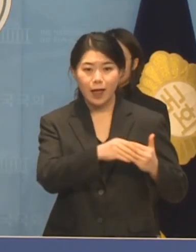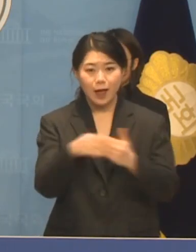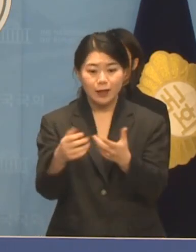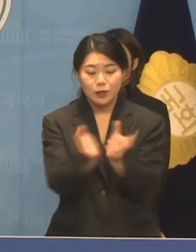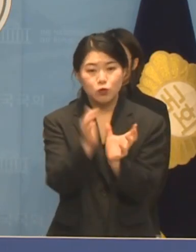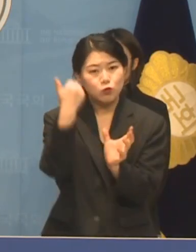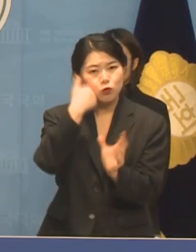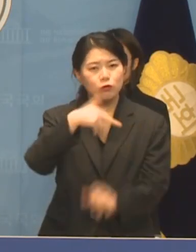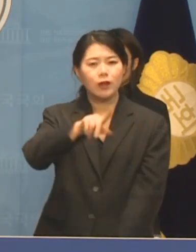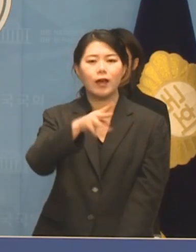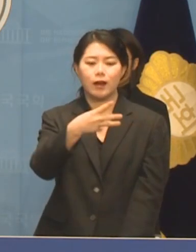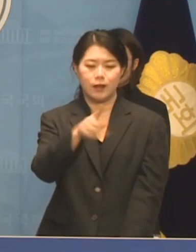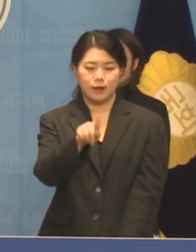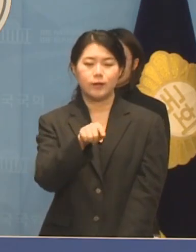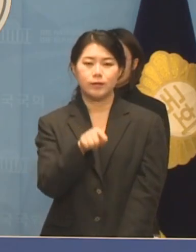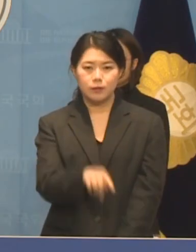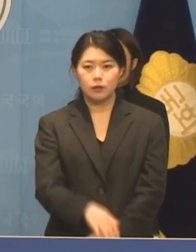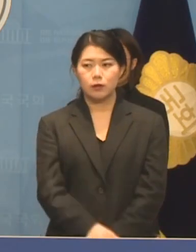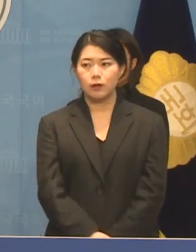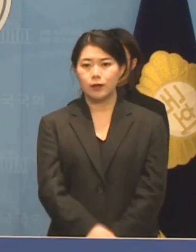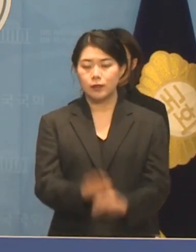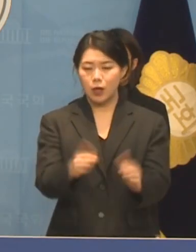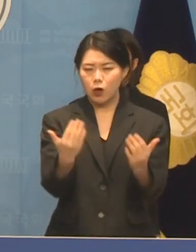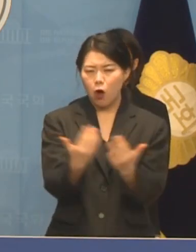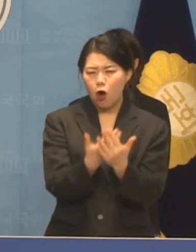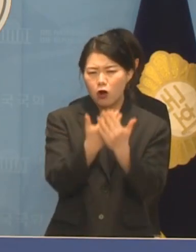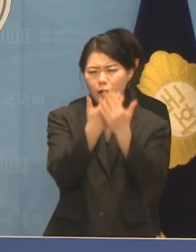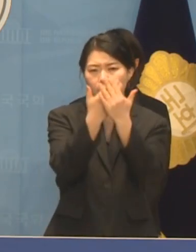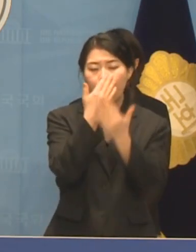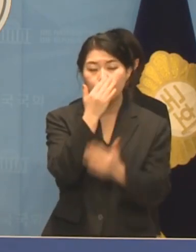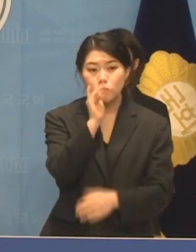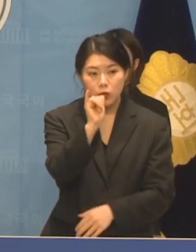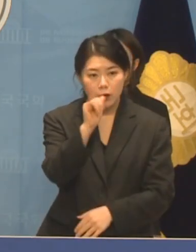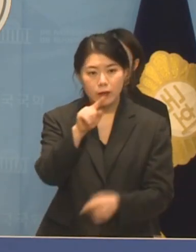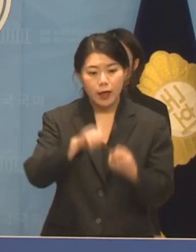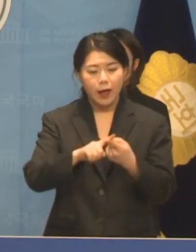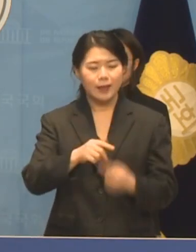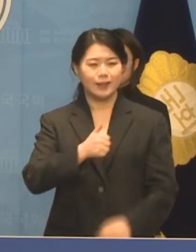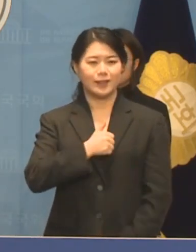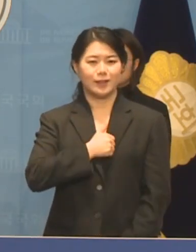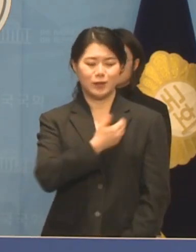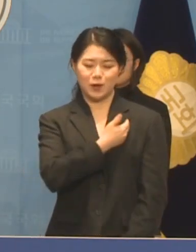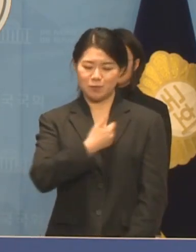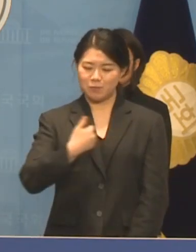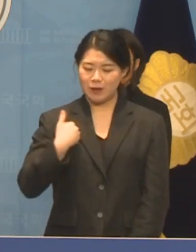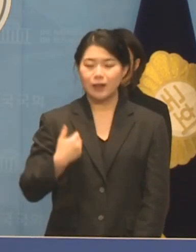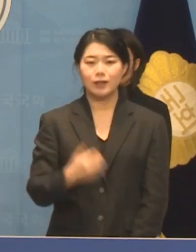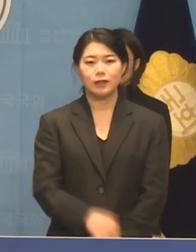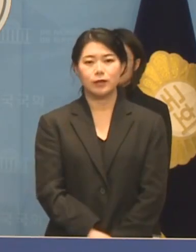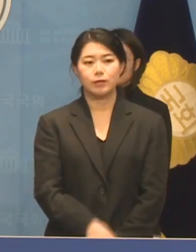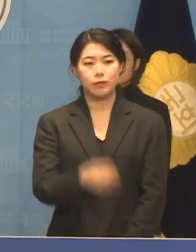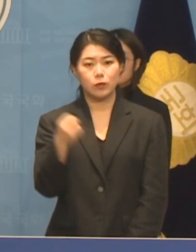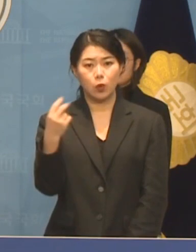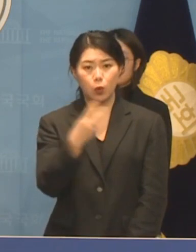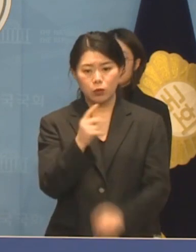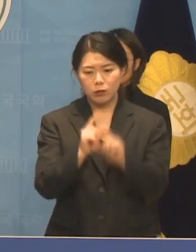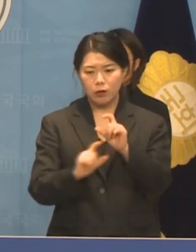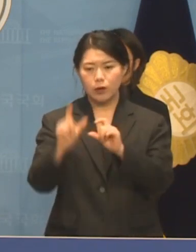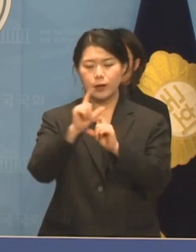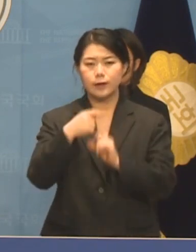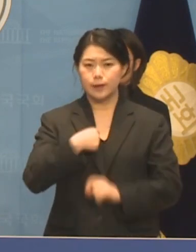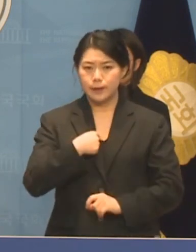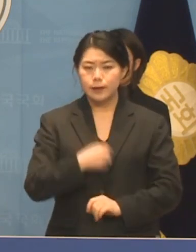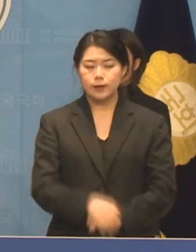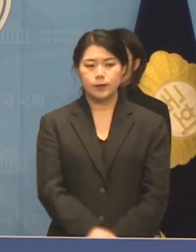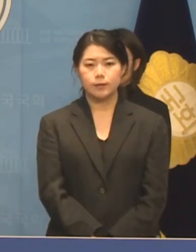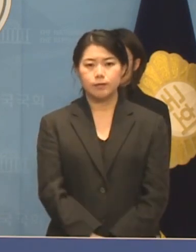카라가 이렇게까지 성장할 수 있다는 것에 대해서 자긍심과 더불어서 그동안 저는 이제 더 이상